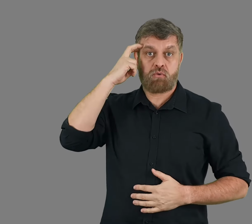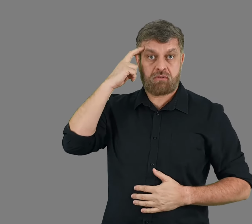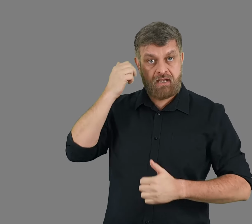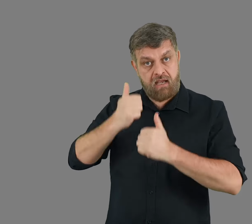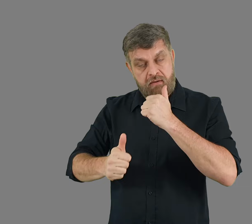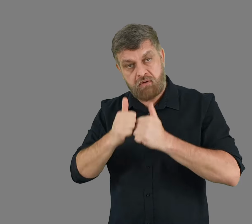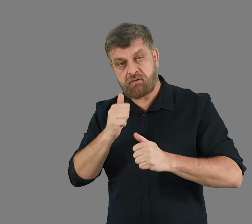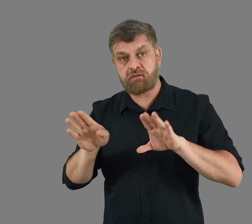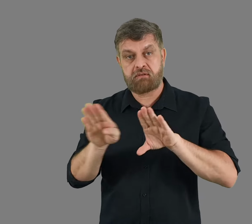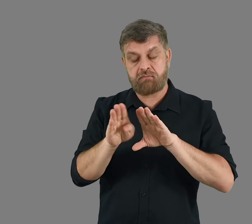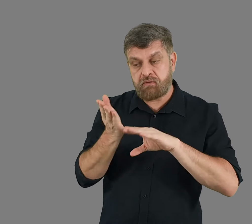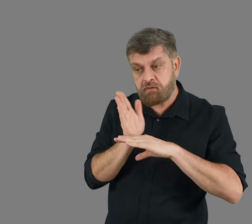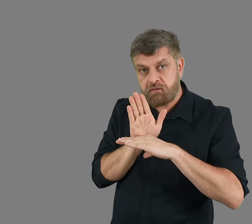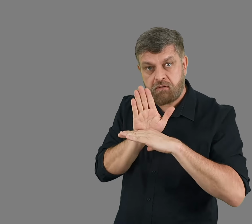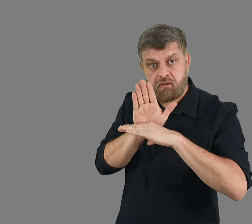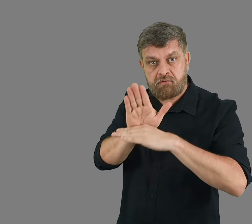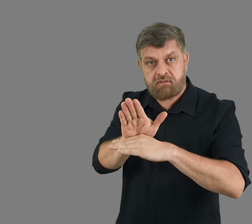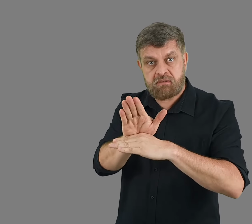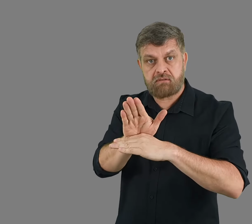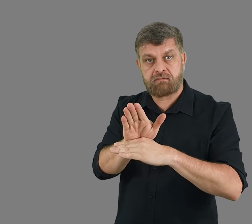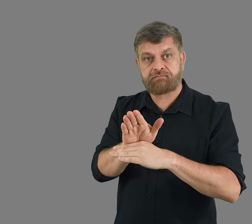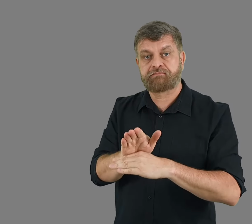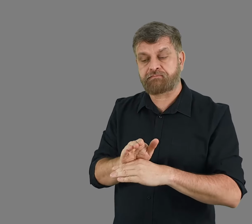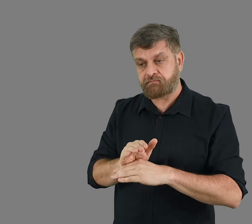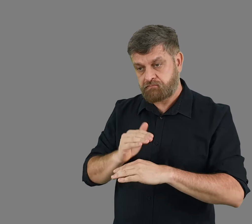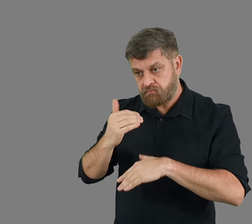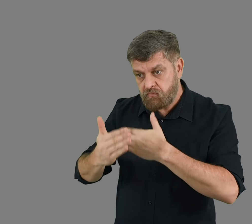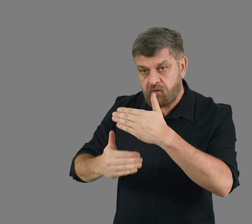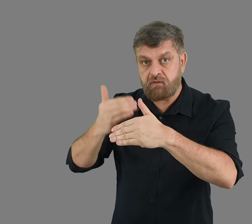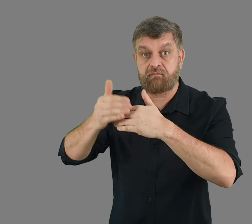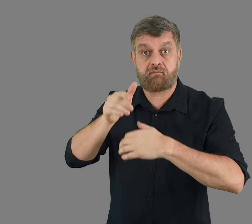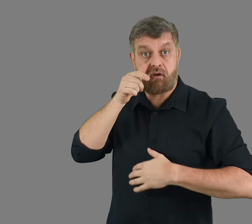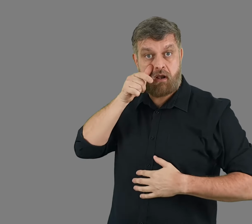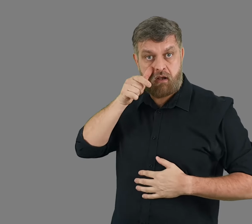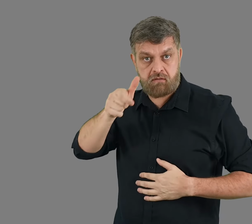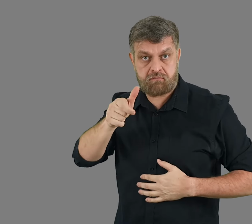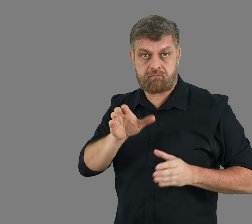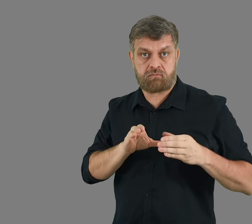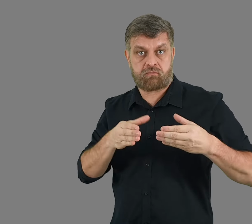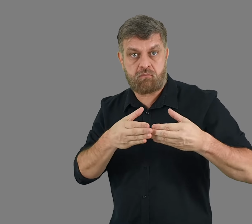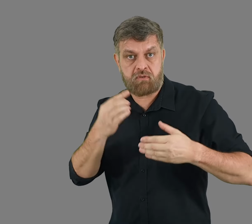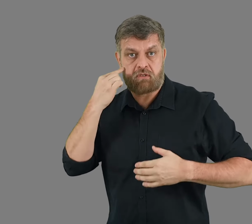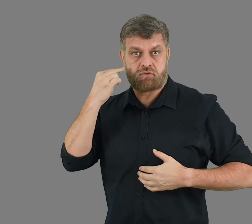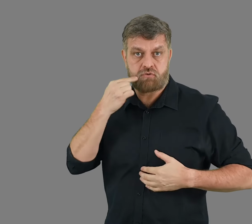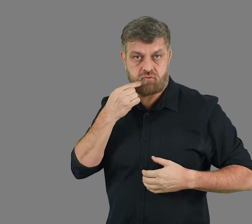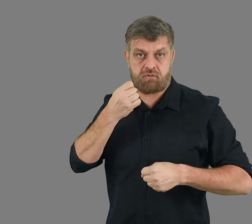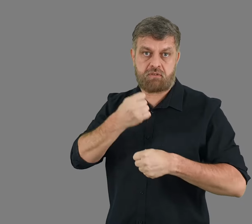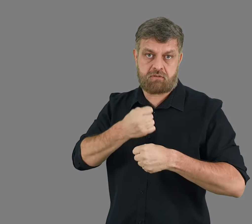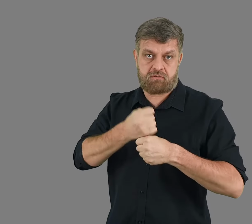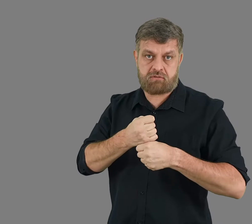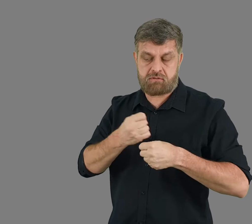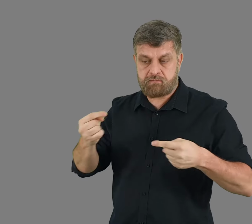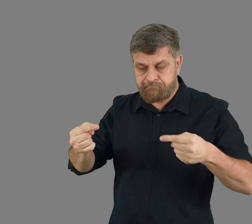como auxiliar no desenvolvimento de tarefas de interesse da associação e da comunidade surda.